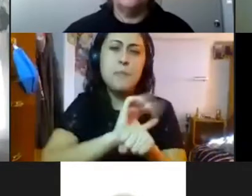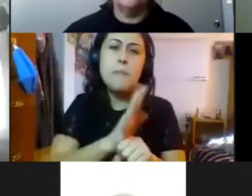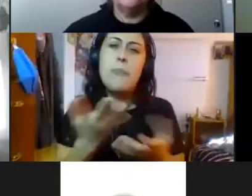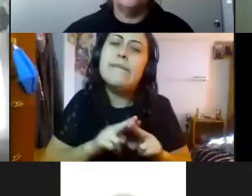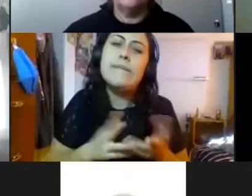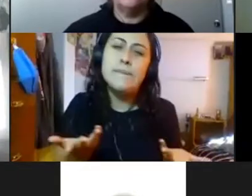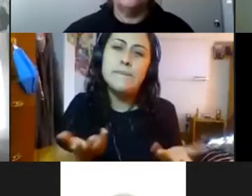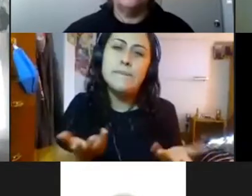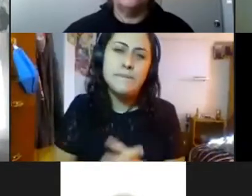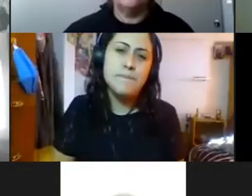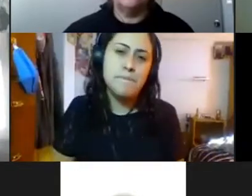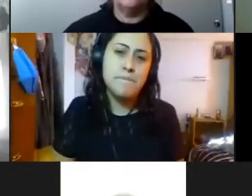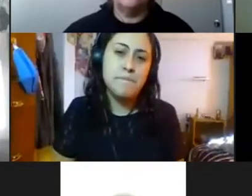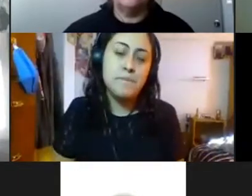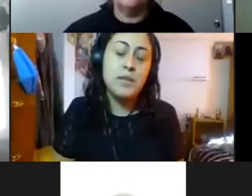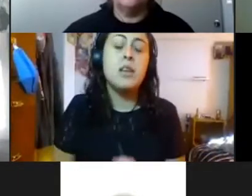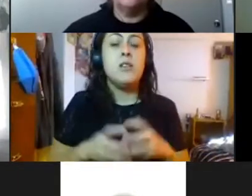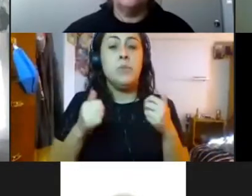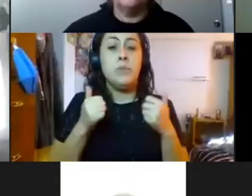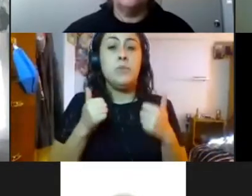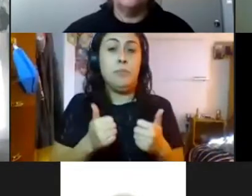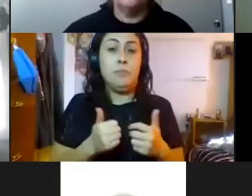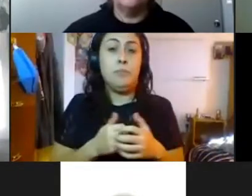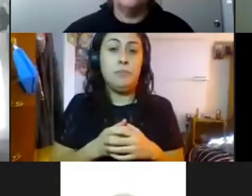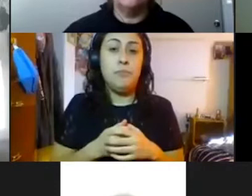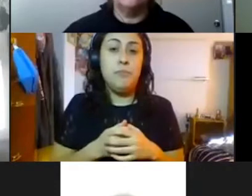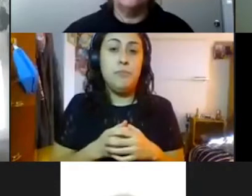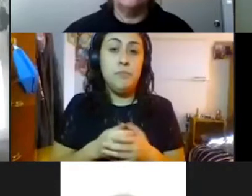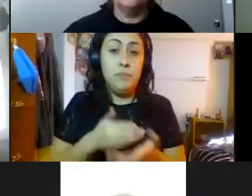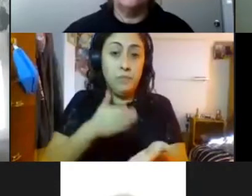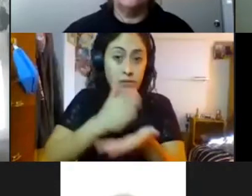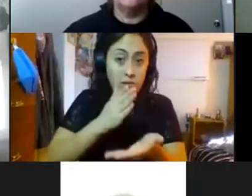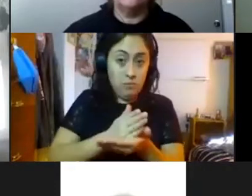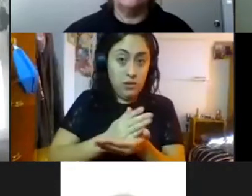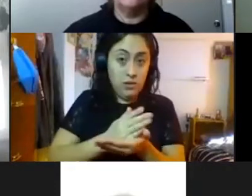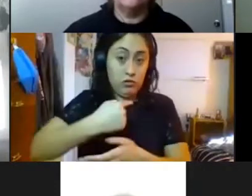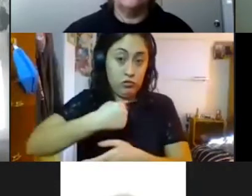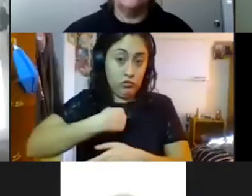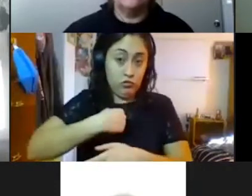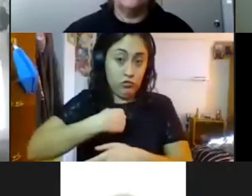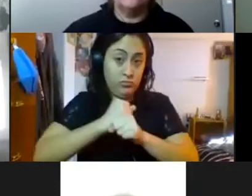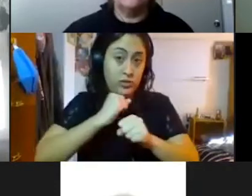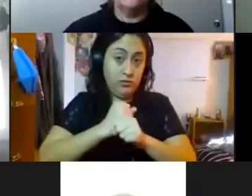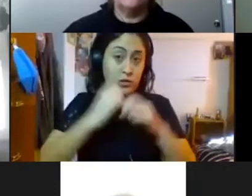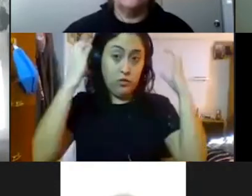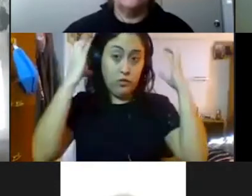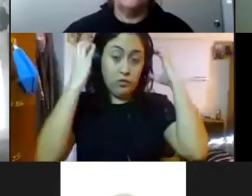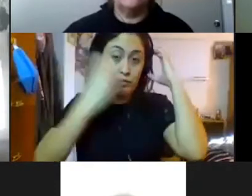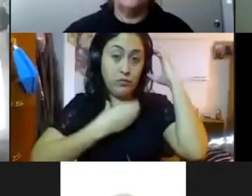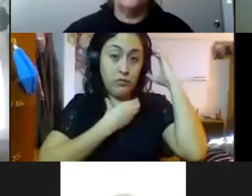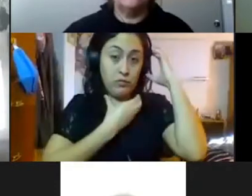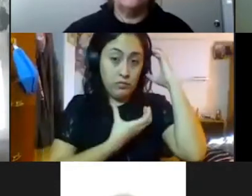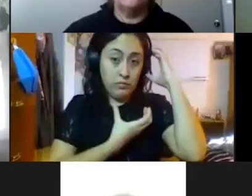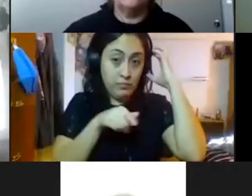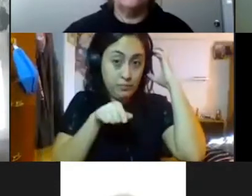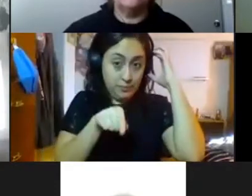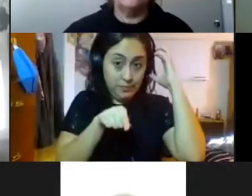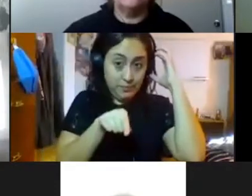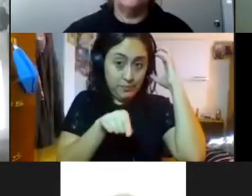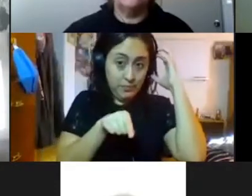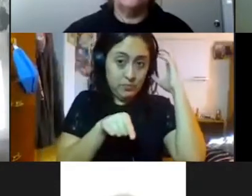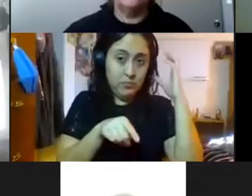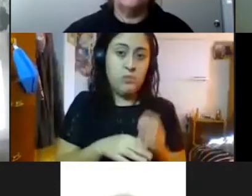En el caso de la escuela en la cual trabajo como fonoaudióloga, ha sido